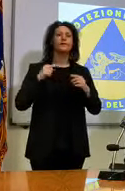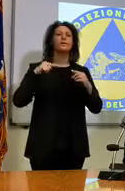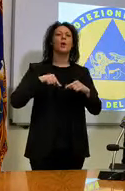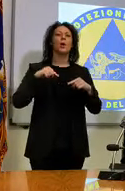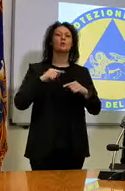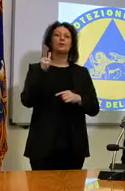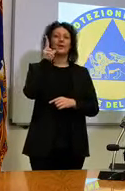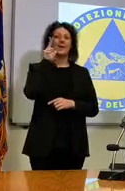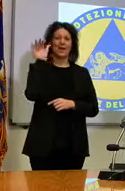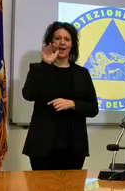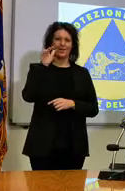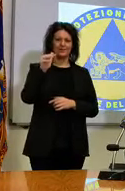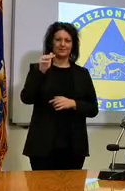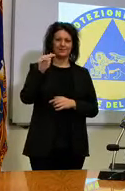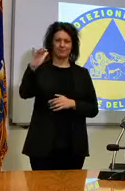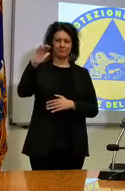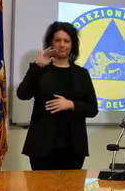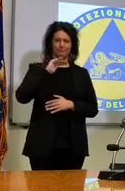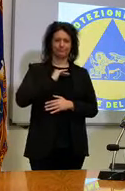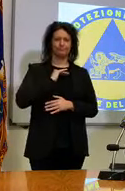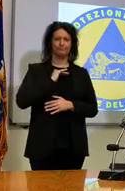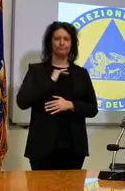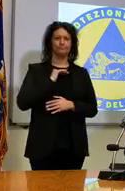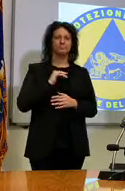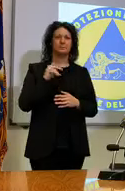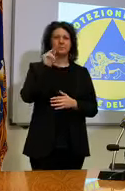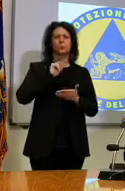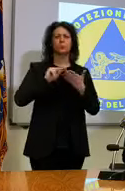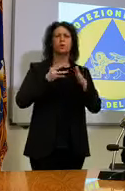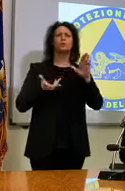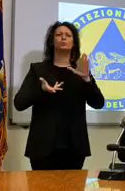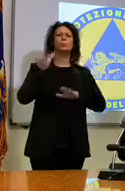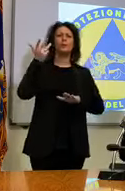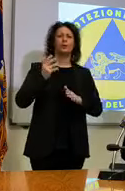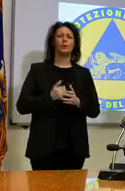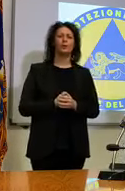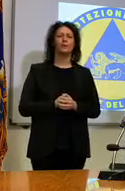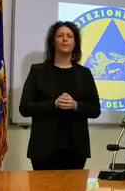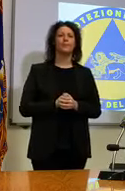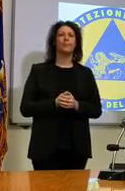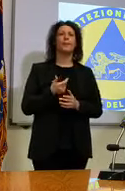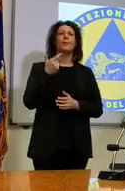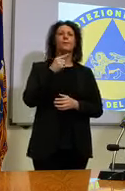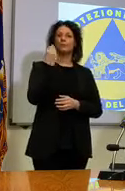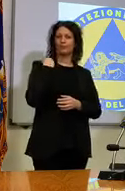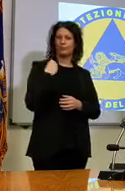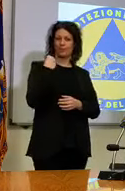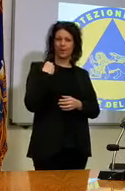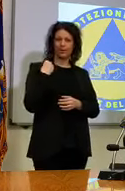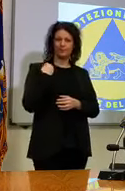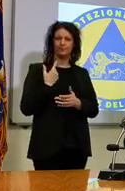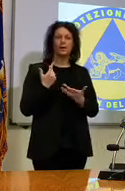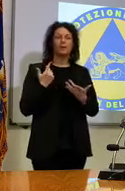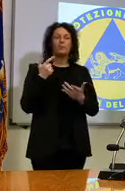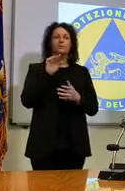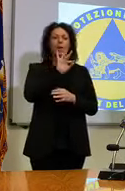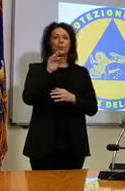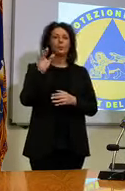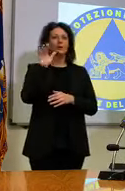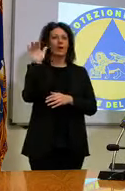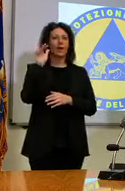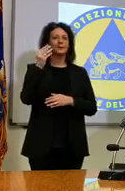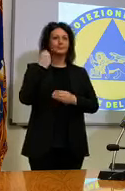ragazza, penso che sia una delle superiori, mi ha chiesto, perché poi ci fanno dei quesiti, mi chiede,